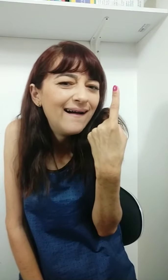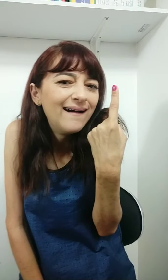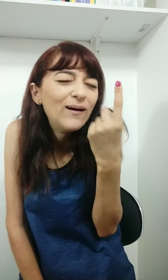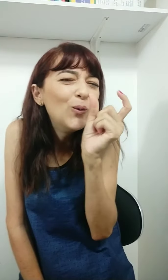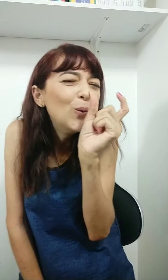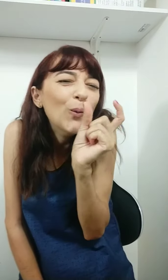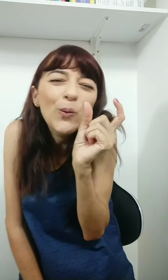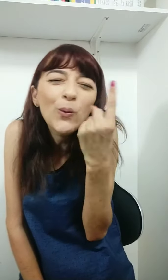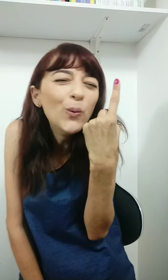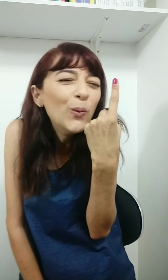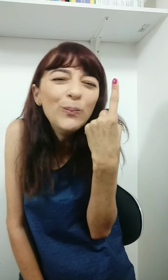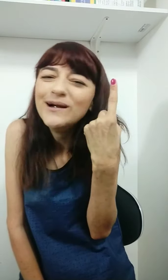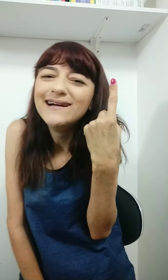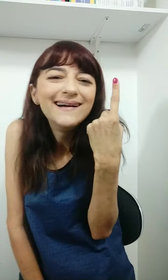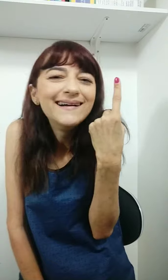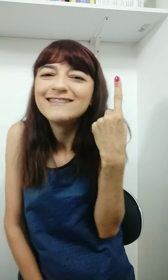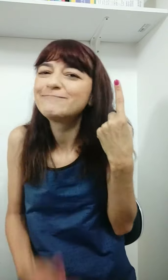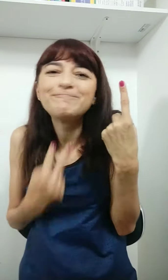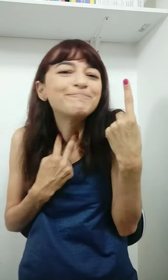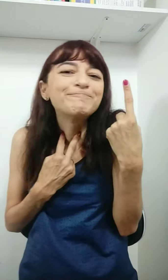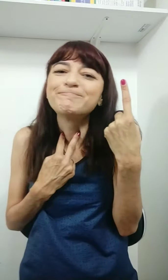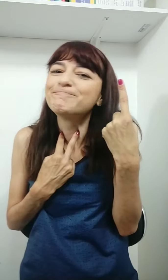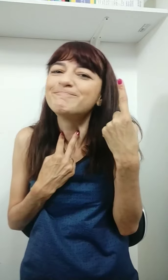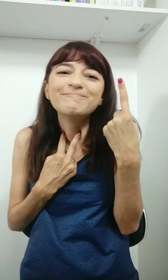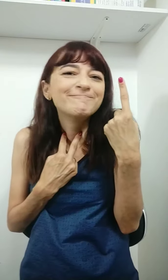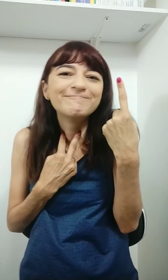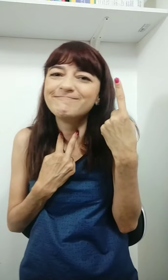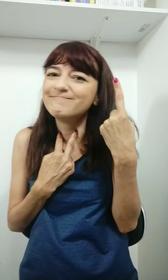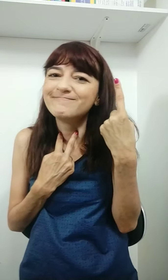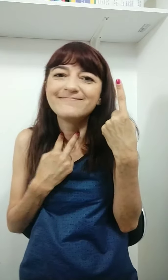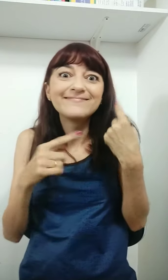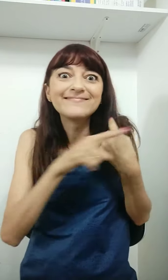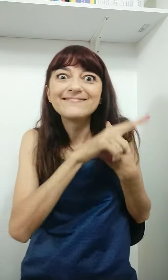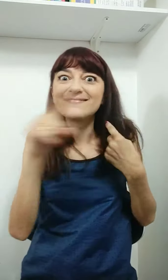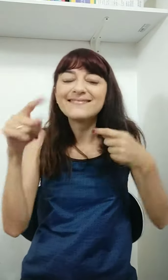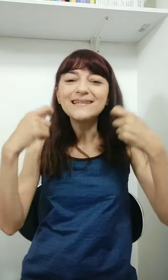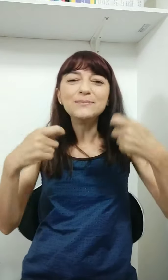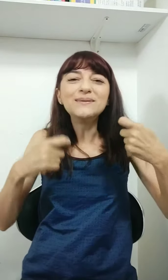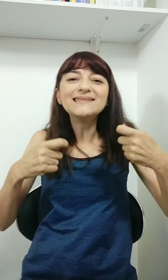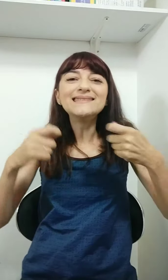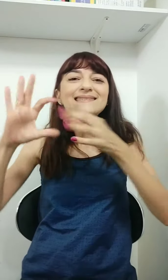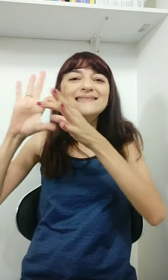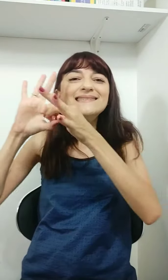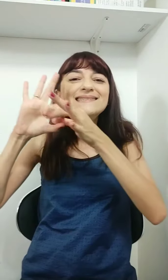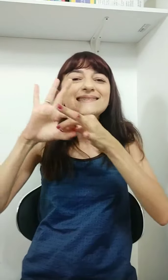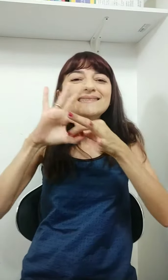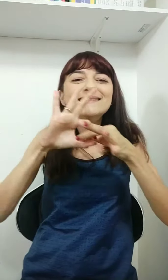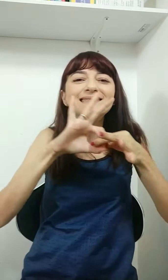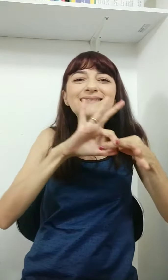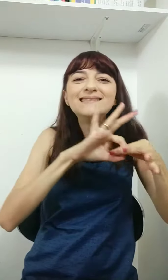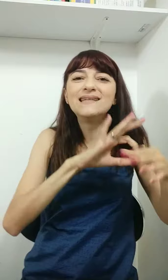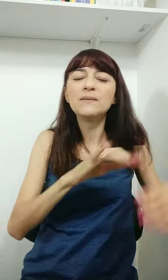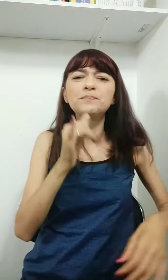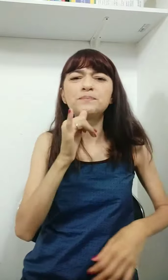ficar preso a uma única tradução, né, vocês podem cair numa pegadinha. Então é muito importante que